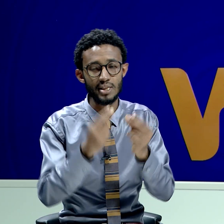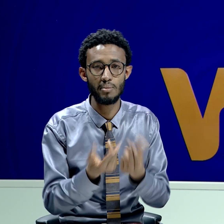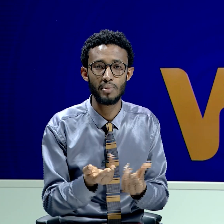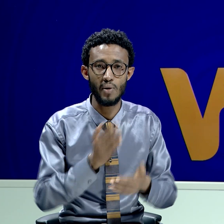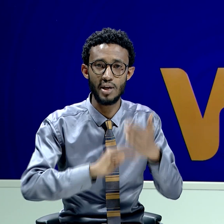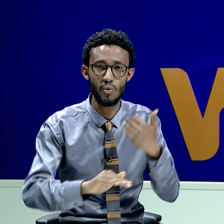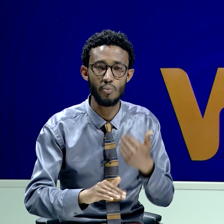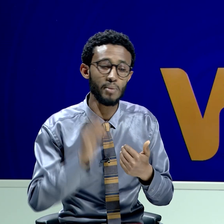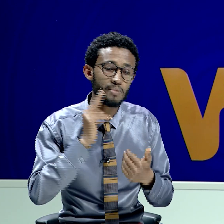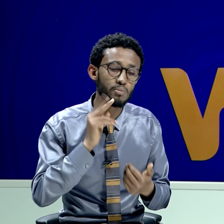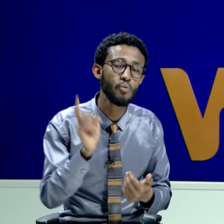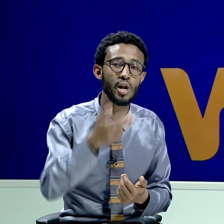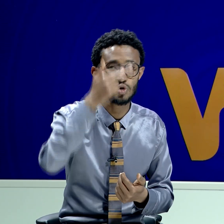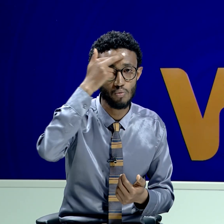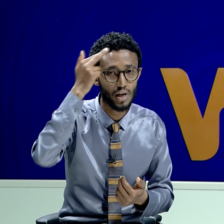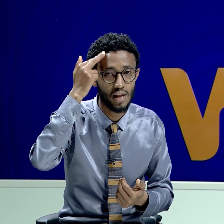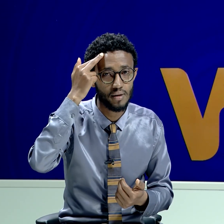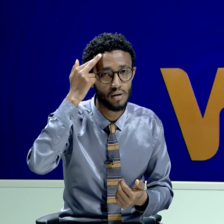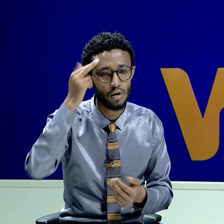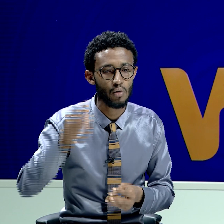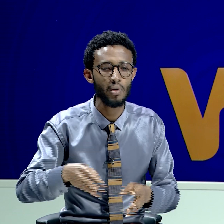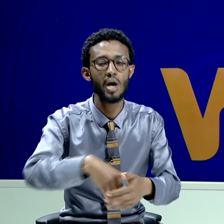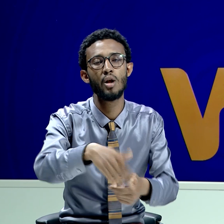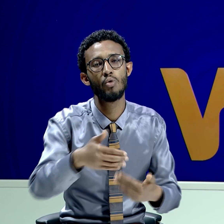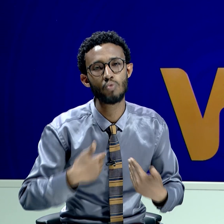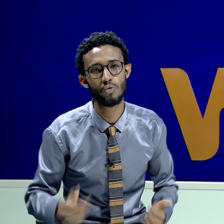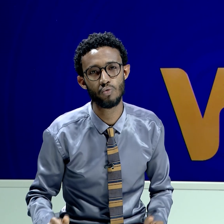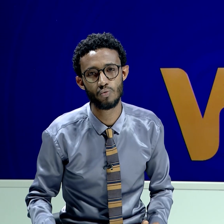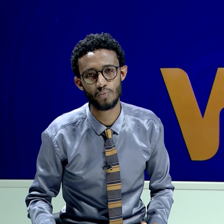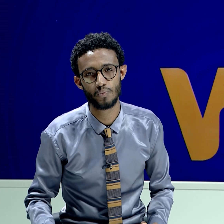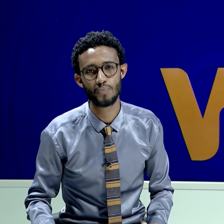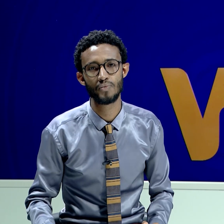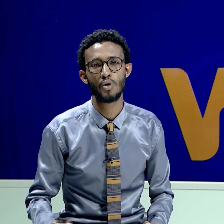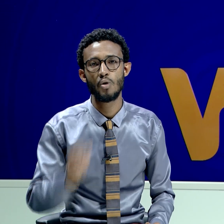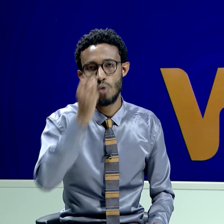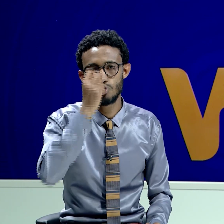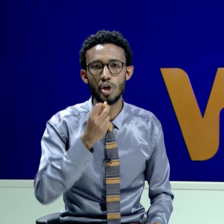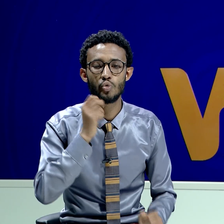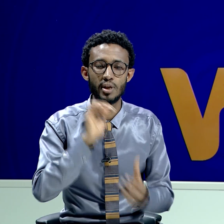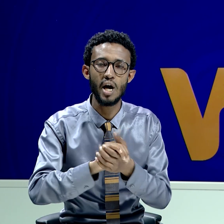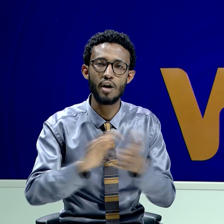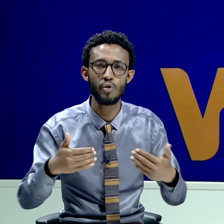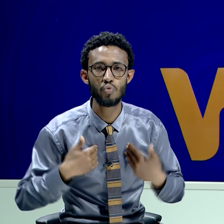ቤተሰብ ተወልደው መስማት በመወለዳቸው ምክንያት ጉዳና ይወጣሉ። ልጆቹ ትዳር የፈቱ